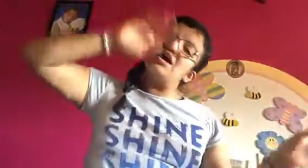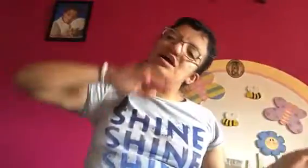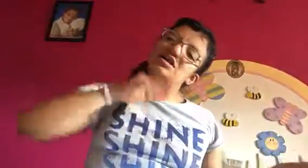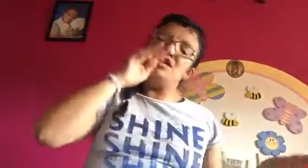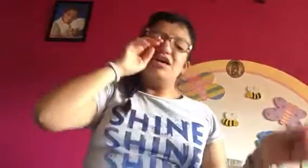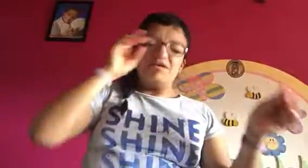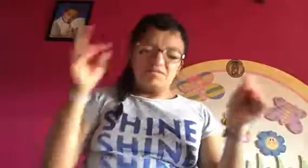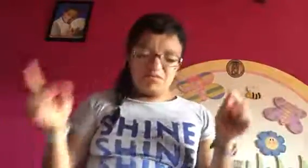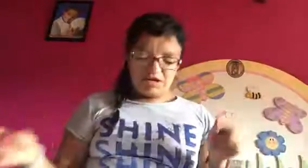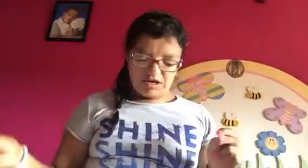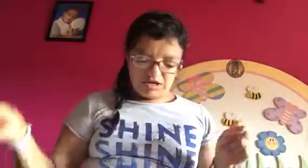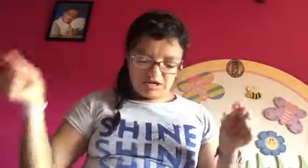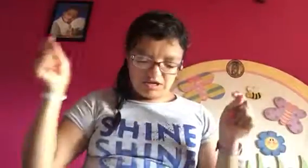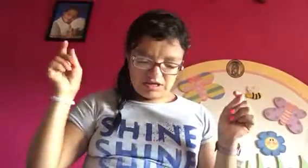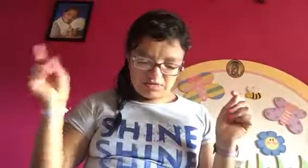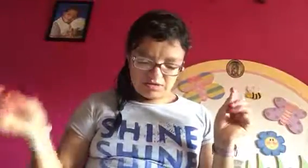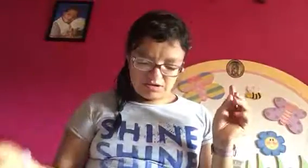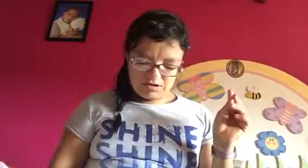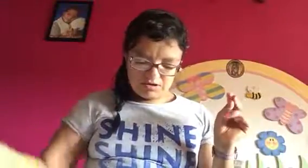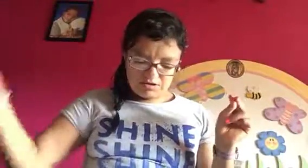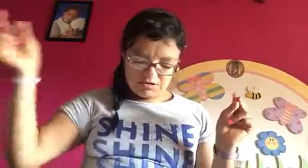Navidad, ven a nuestro